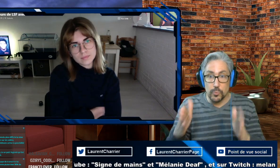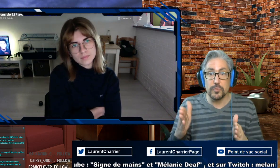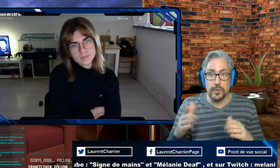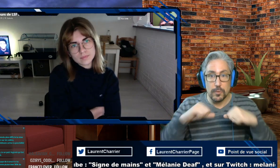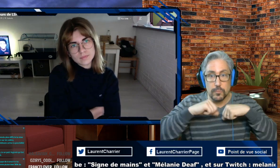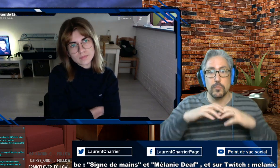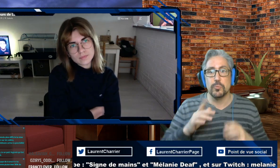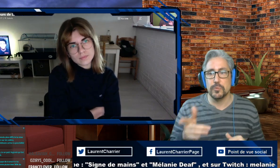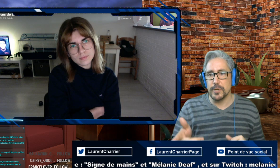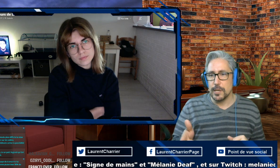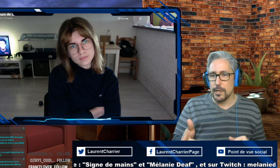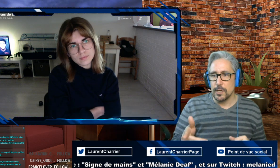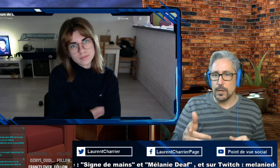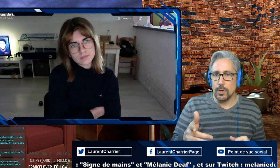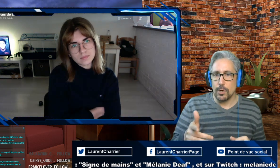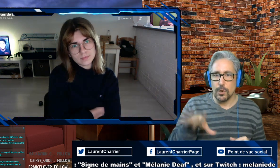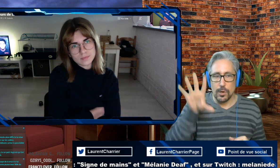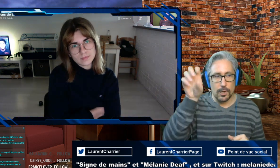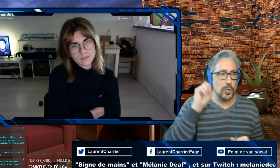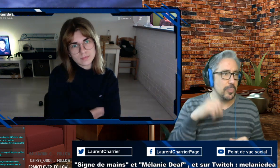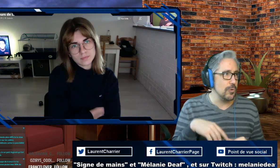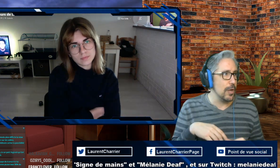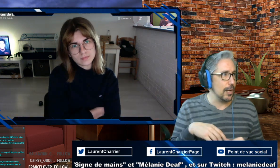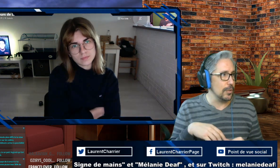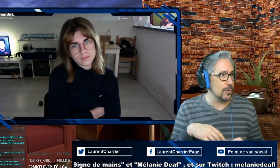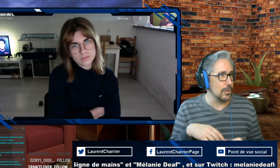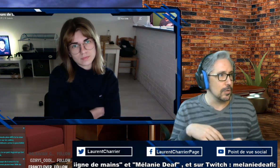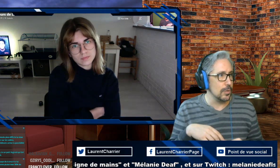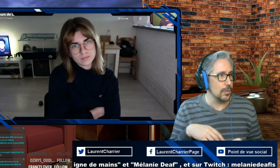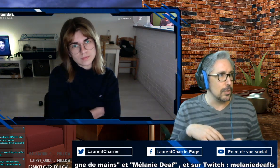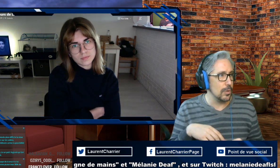Donc vous pouvez. Choper